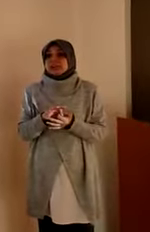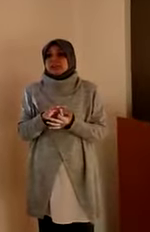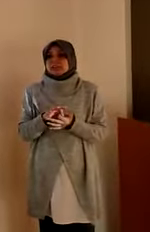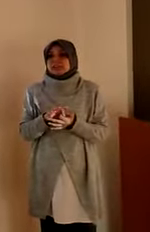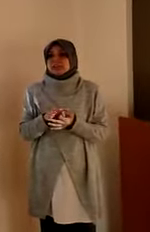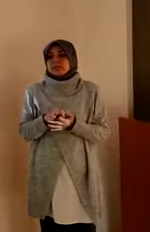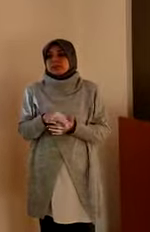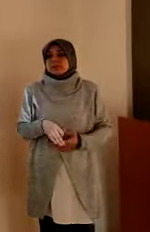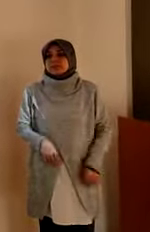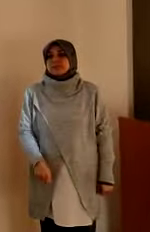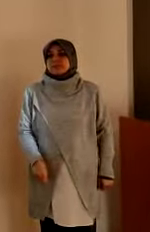kilitlemek,